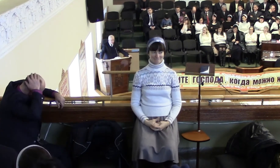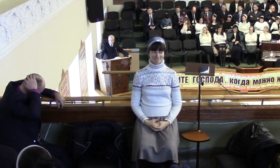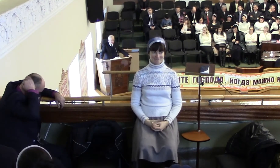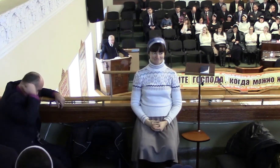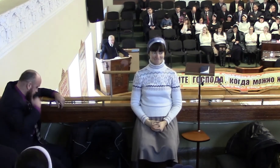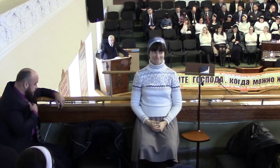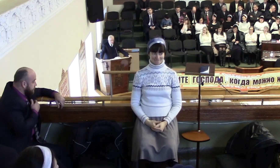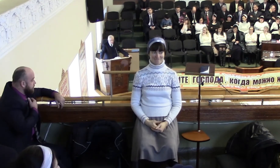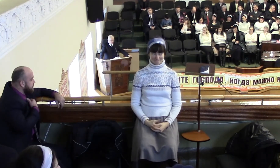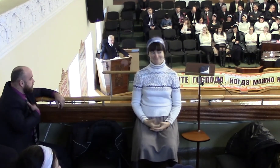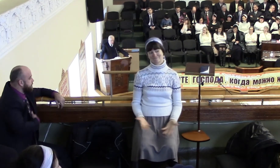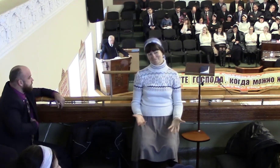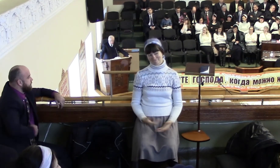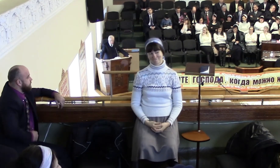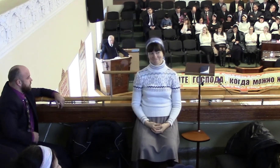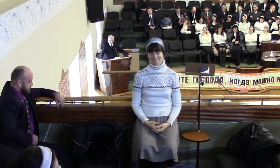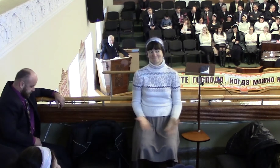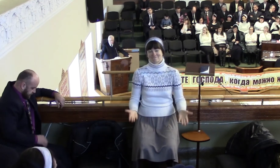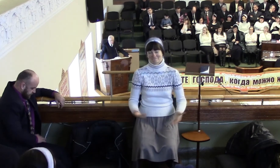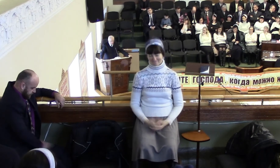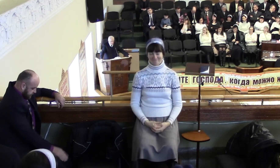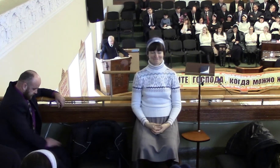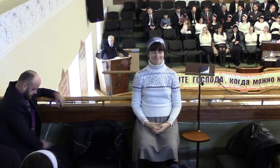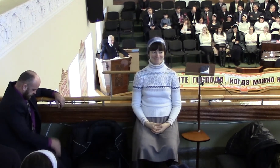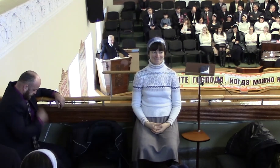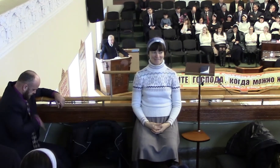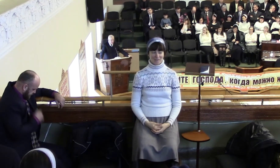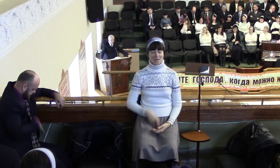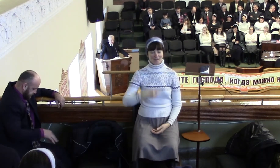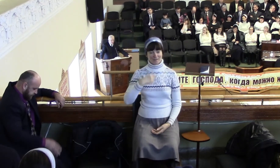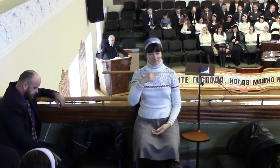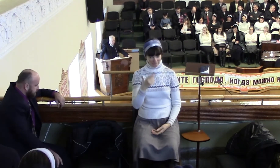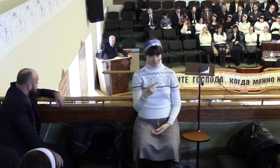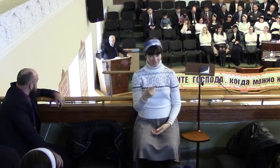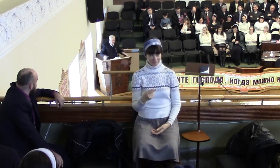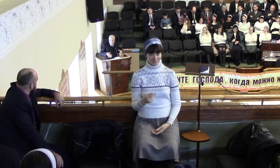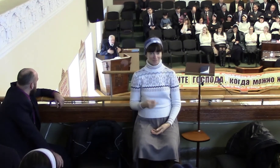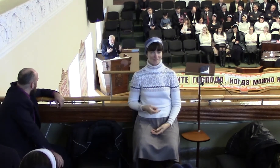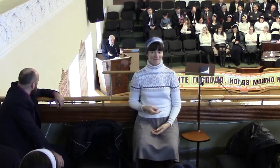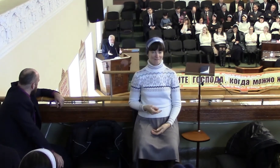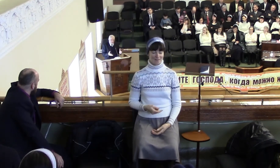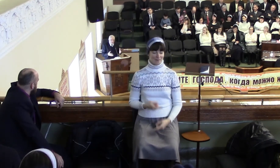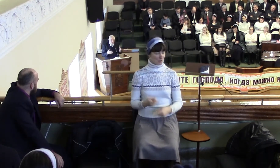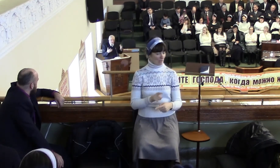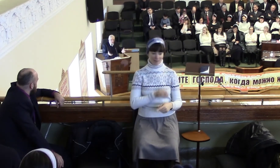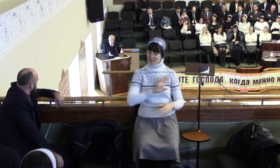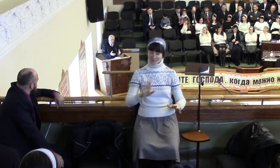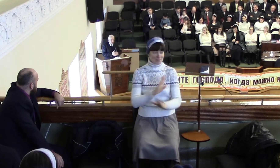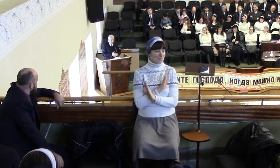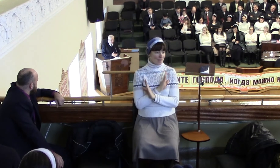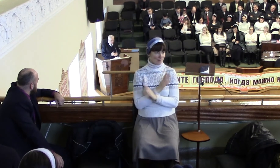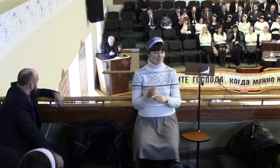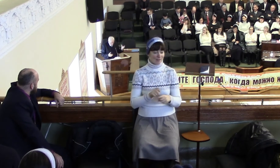были, и он отошел в вечность. И он правда сказал, что это не смерть, это